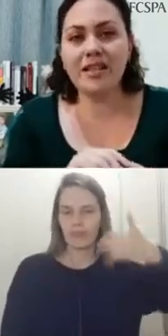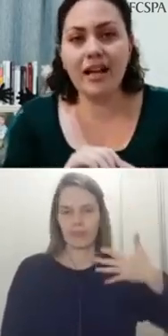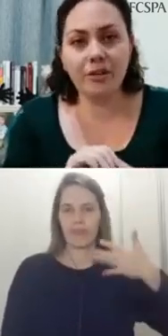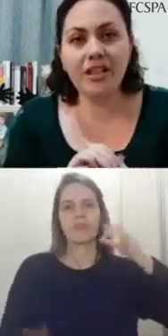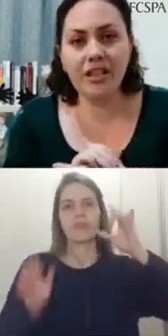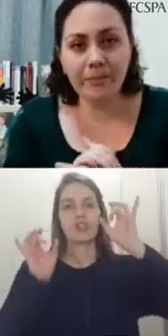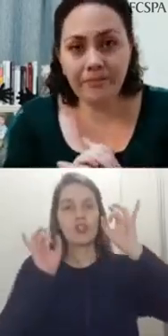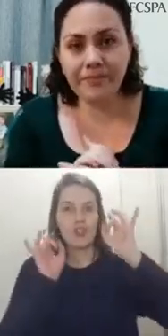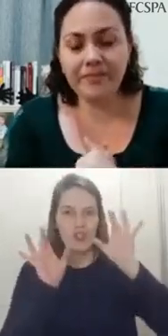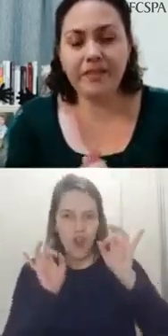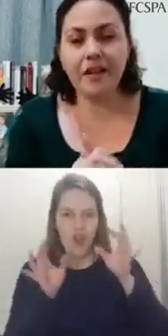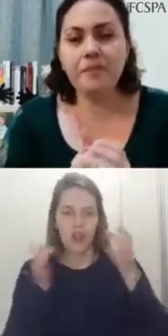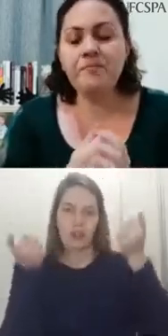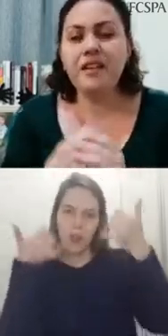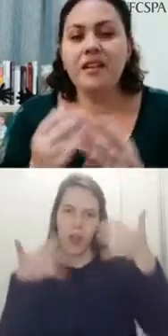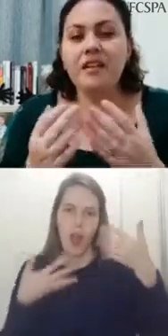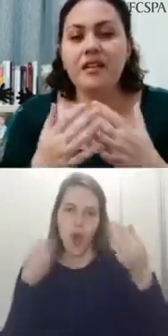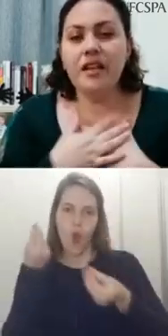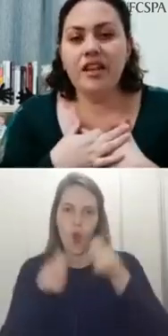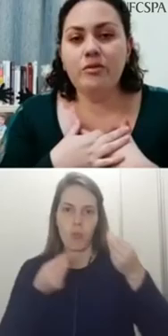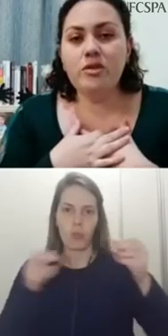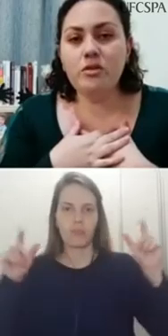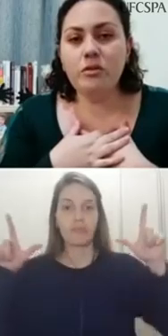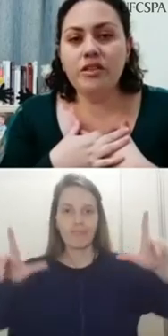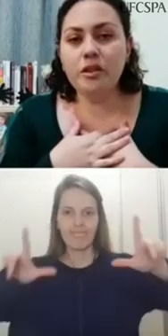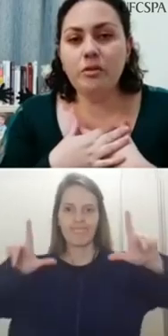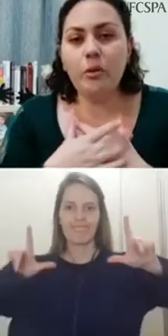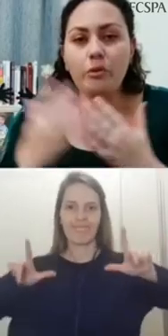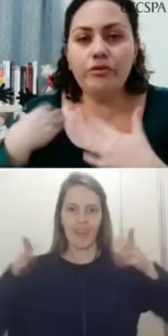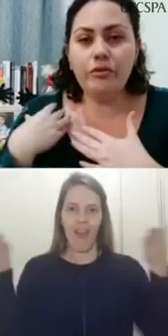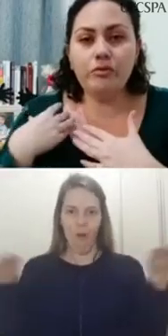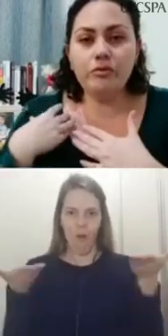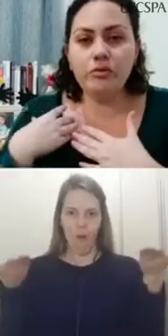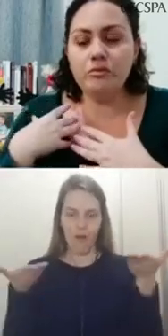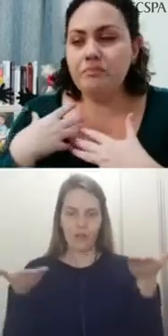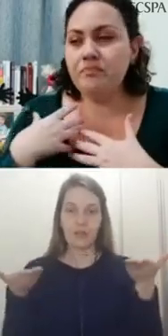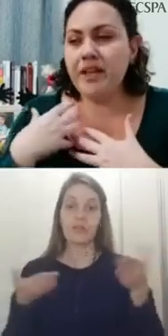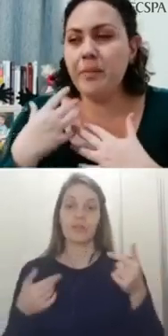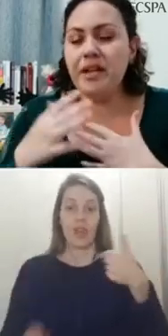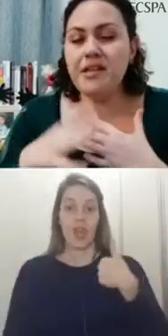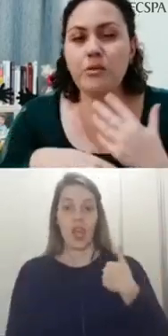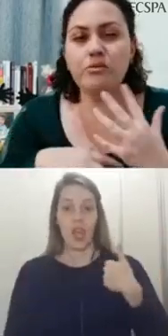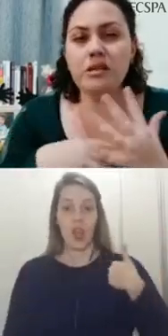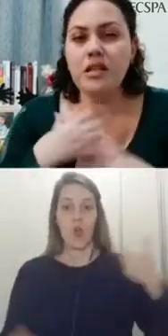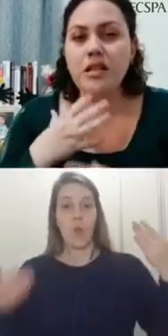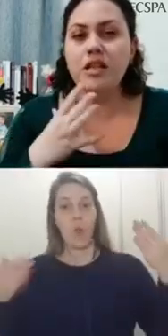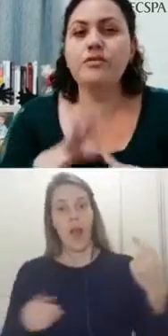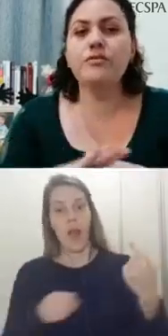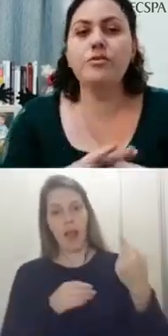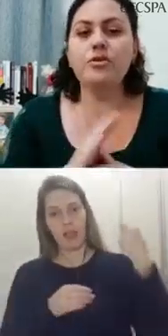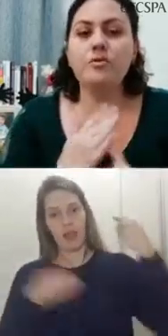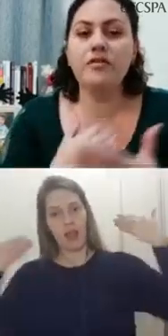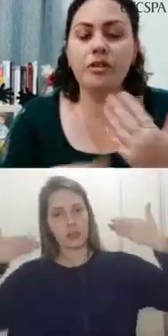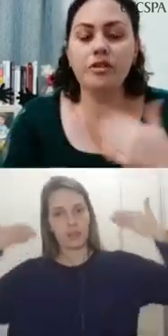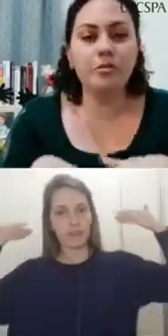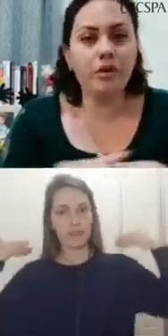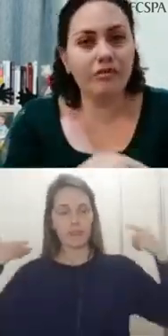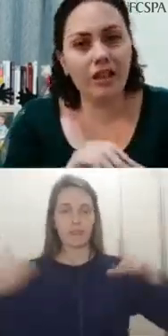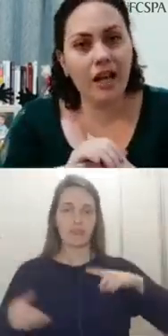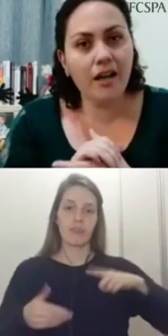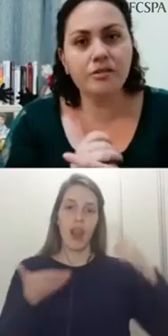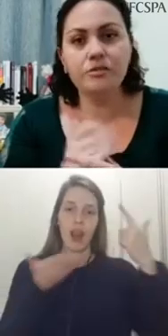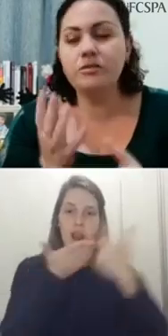nosso cenário aqui, tá? Eu estou, então, com um fundo em que aparecem alguns livros, uma foto do